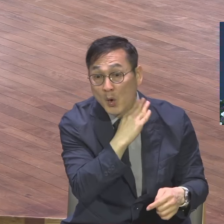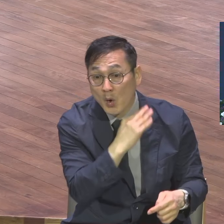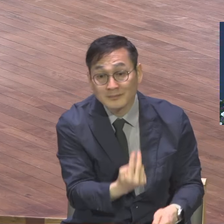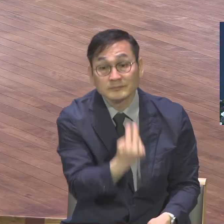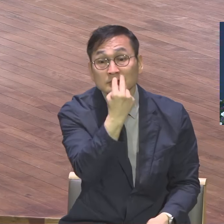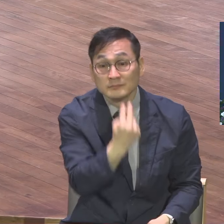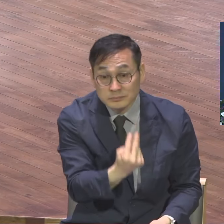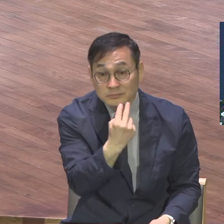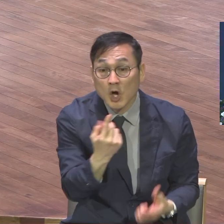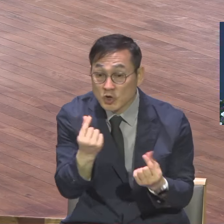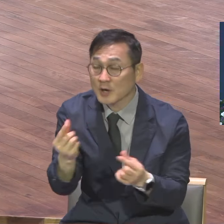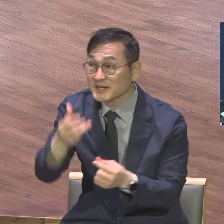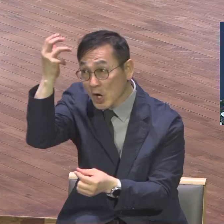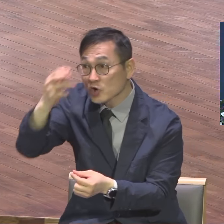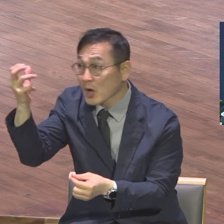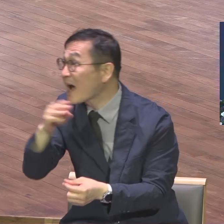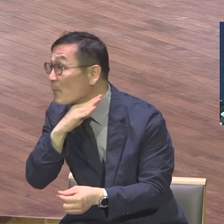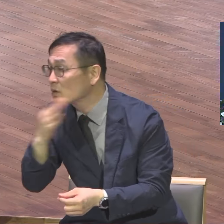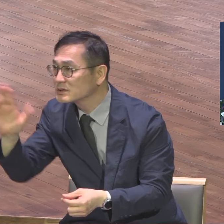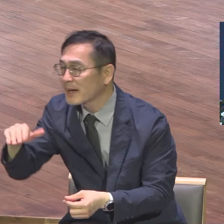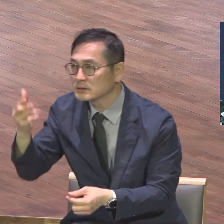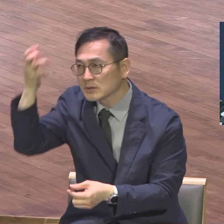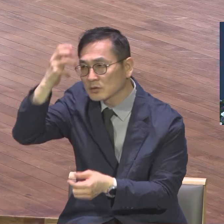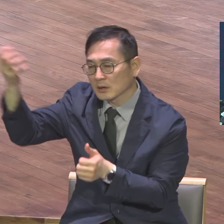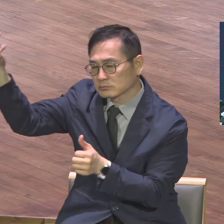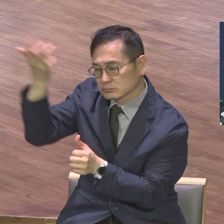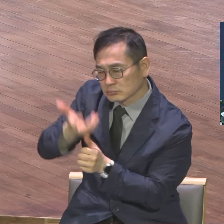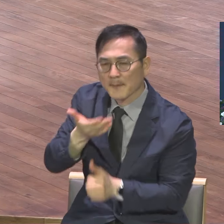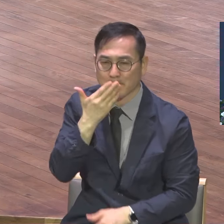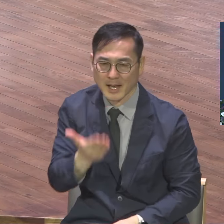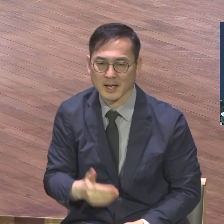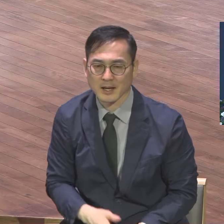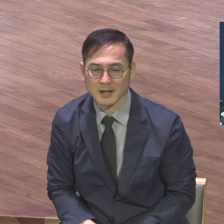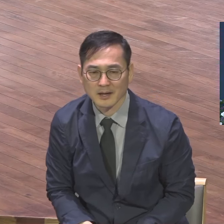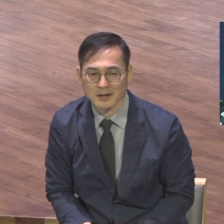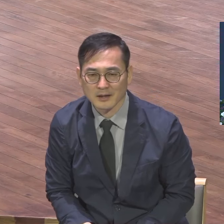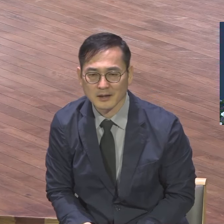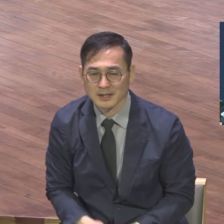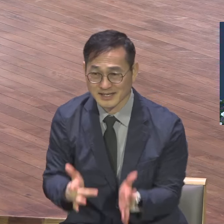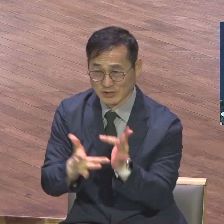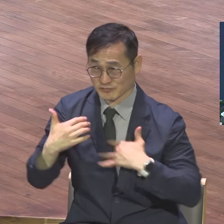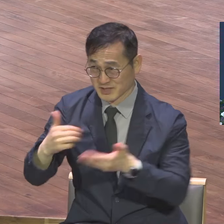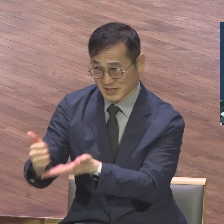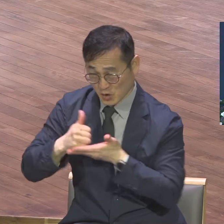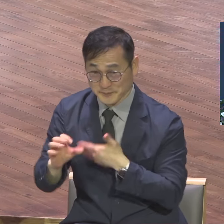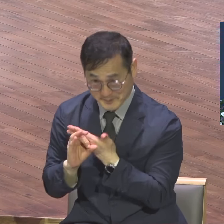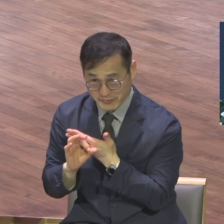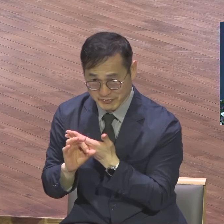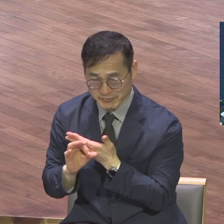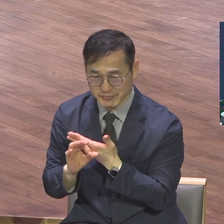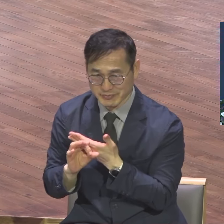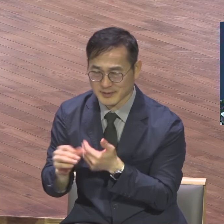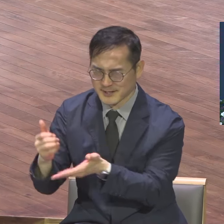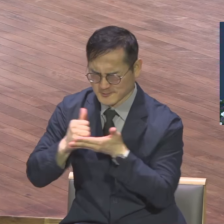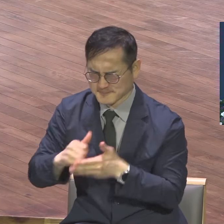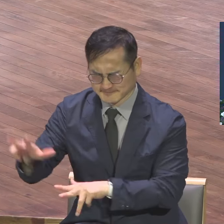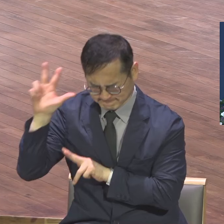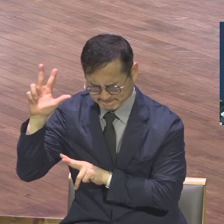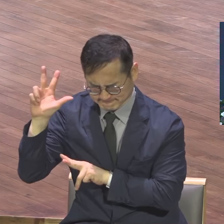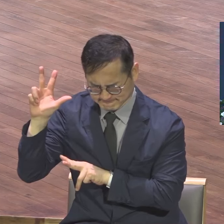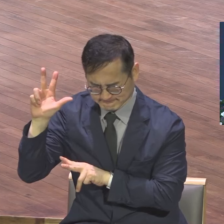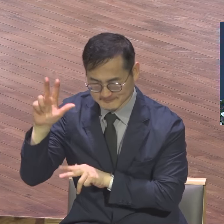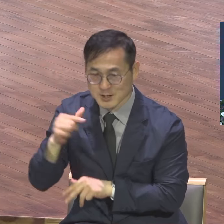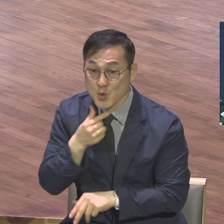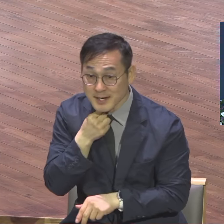바람처럼 역사하신다 그랬어요. 이 시간 여러분이 예수님의 진심으로 예수를 구주로 영접하고 하겠습니다 하는 분들을 제